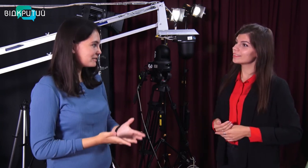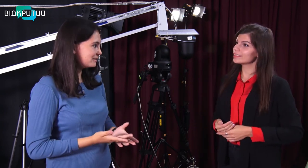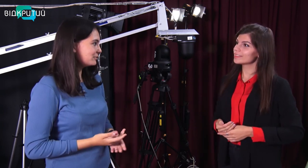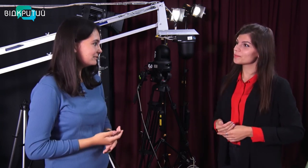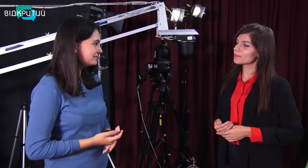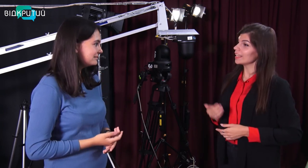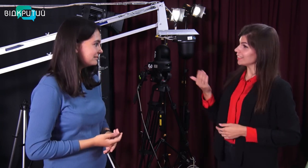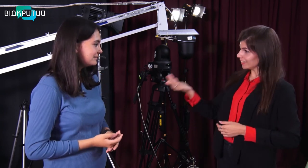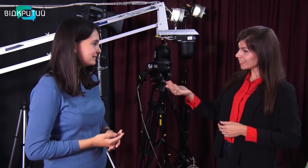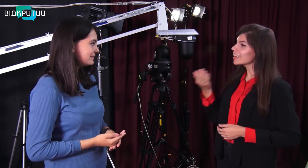красива?